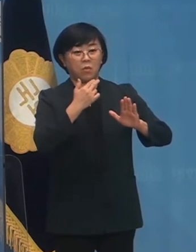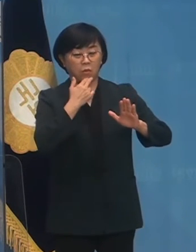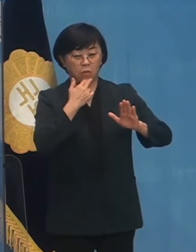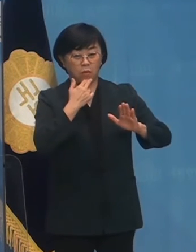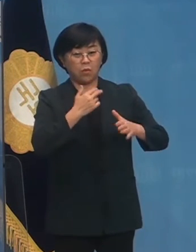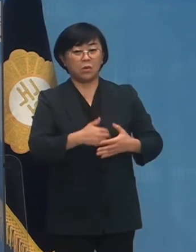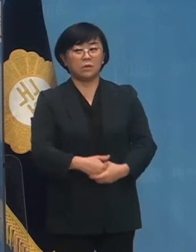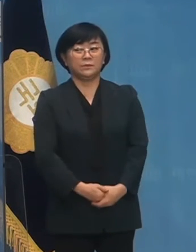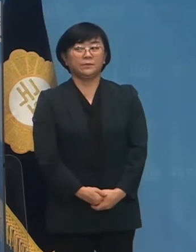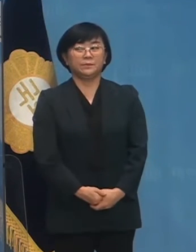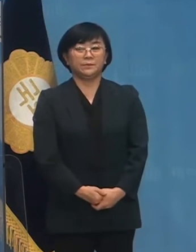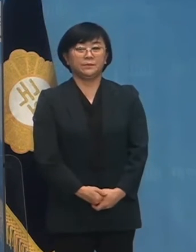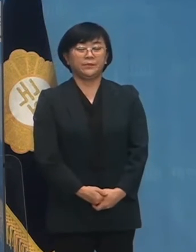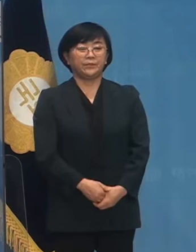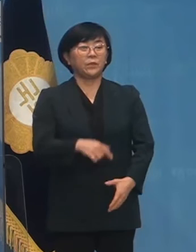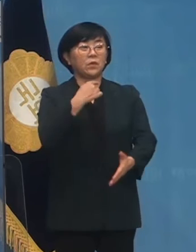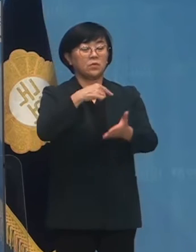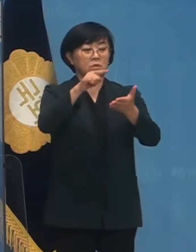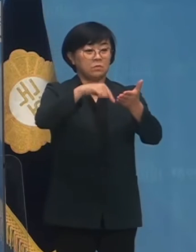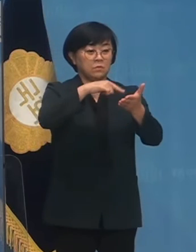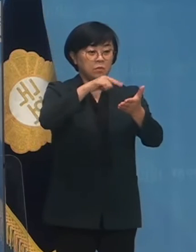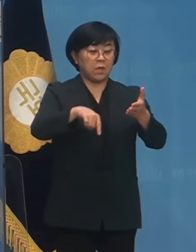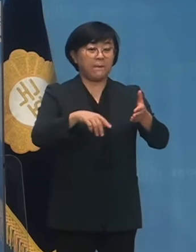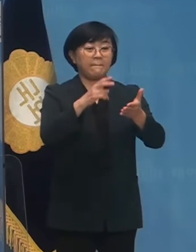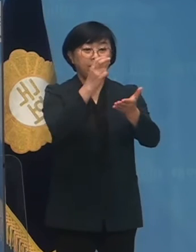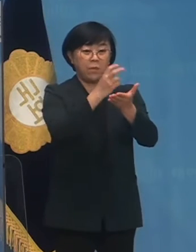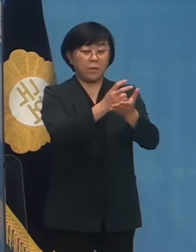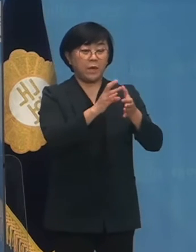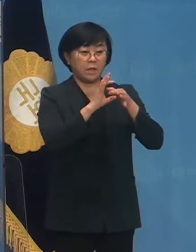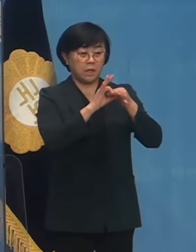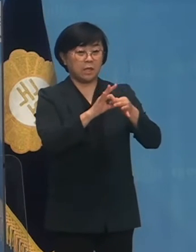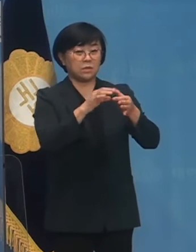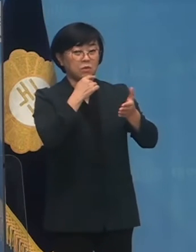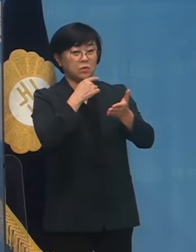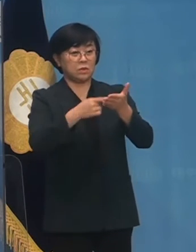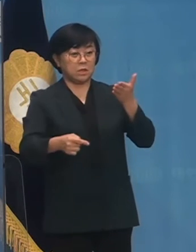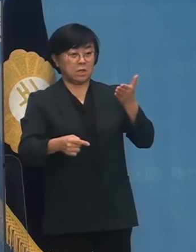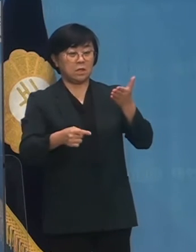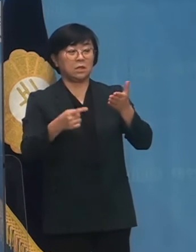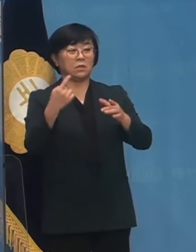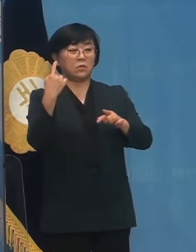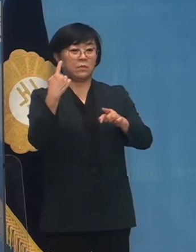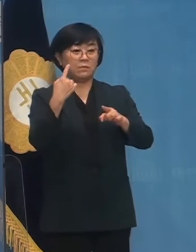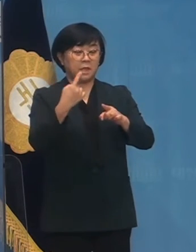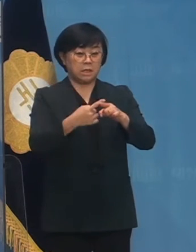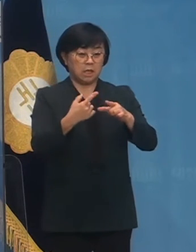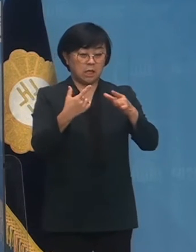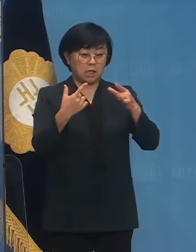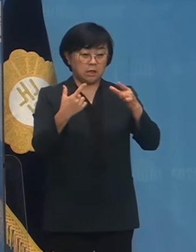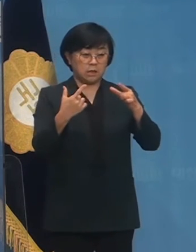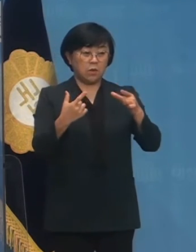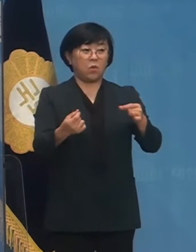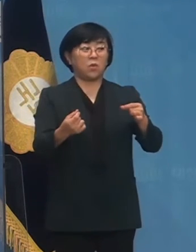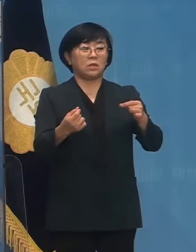뭐 그 손실 보상법에 의한 손실을 또 제대로